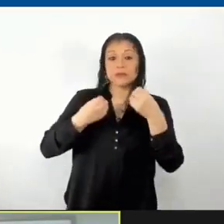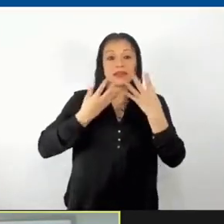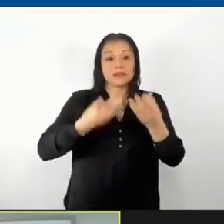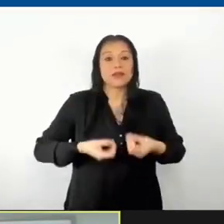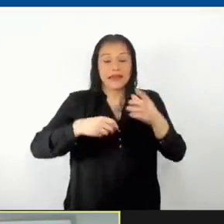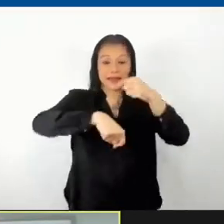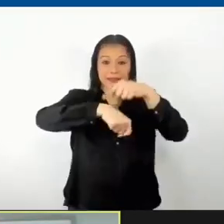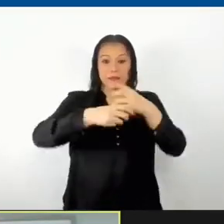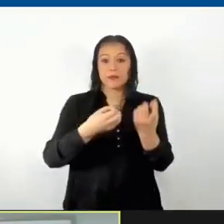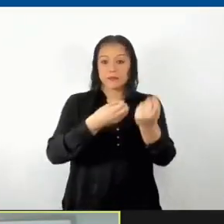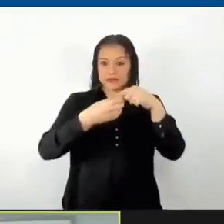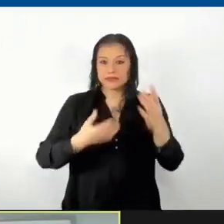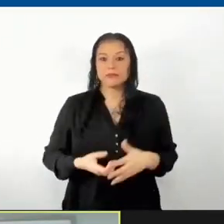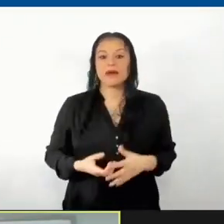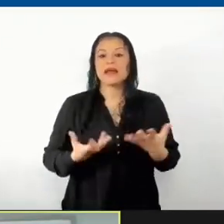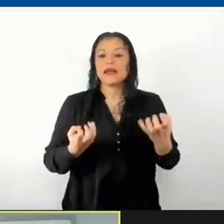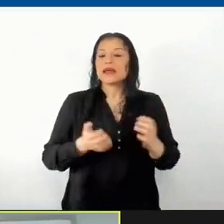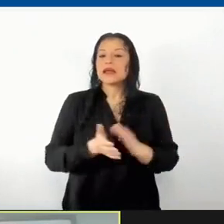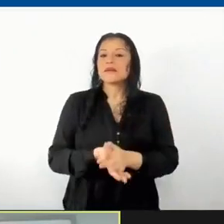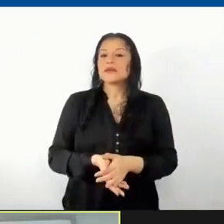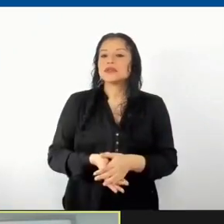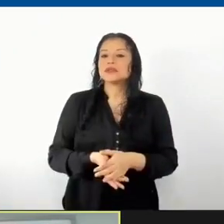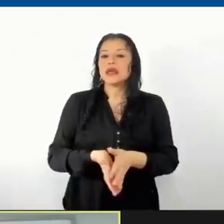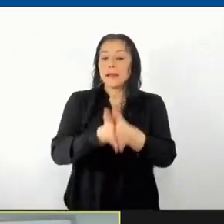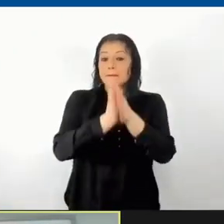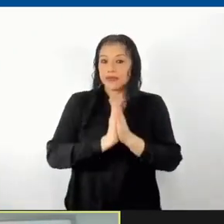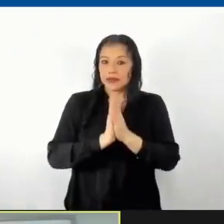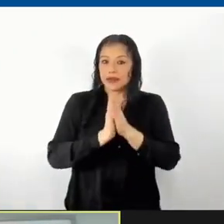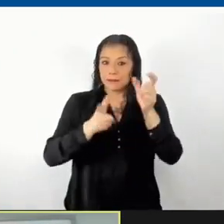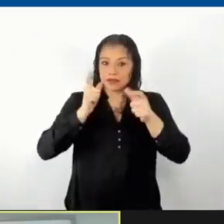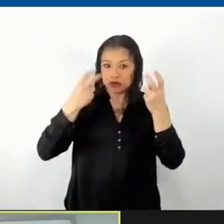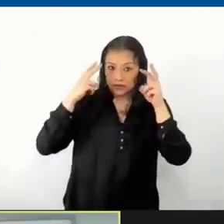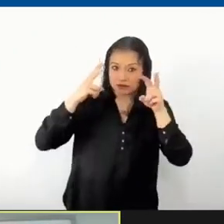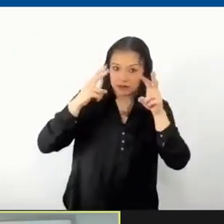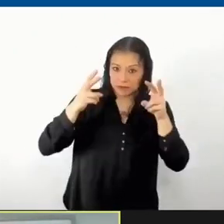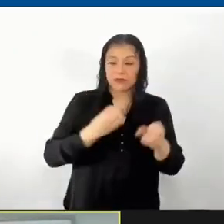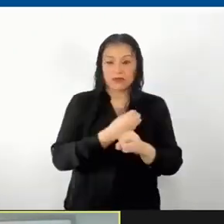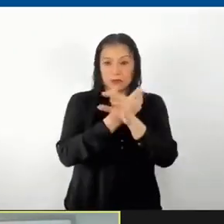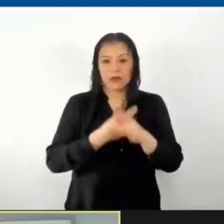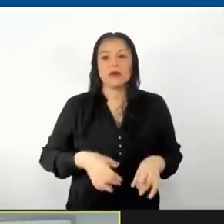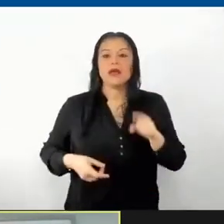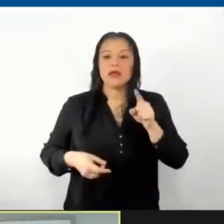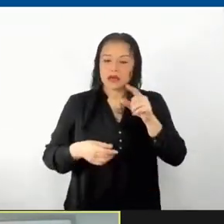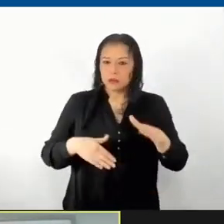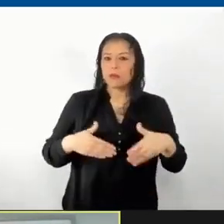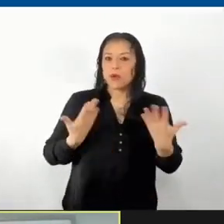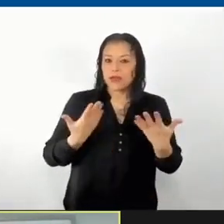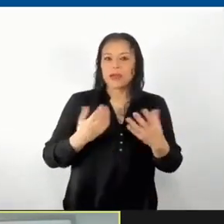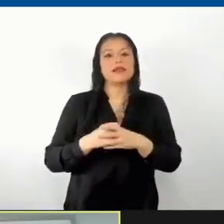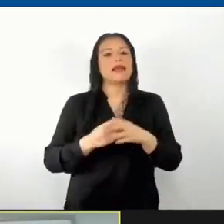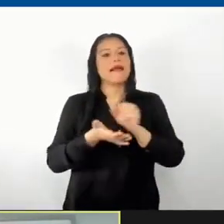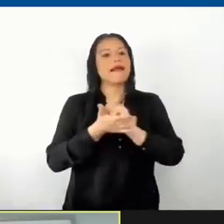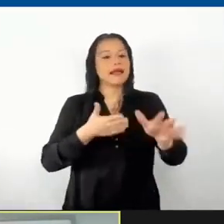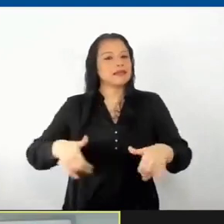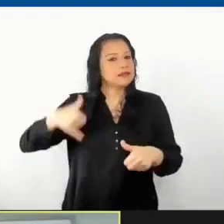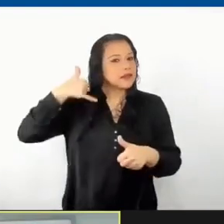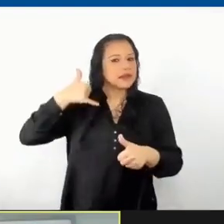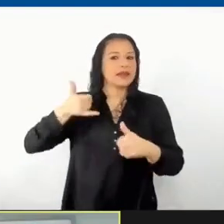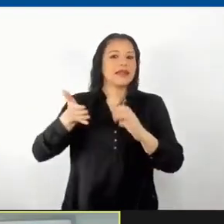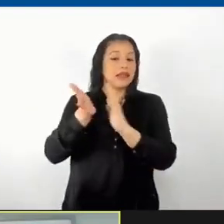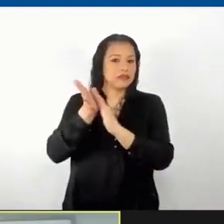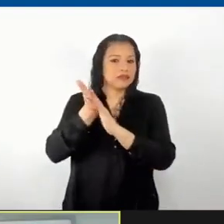participación. Queremos instar a los y las asistentes a este evento que tienen a disposición la línea gratuita de la Defensoría